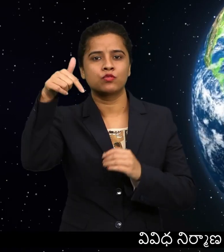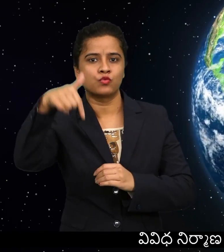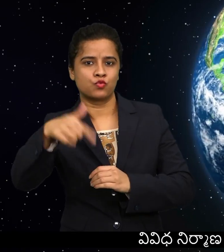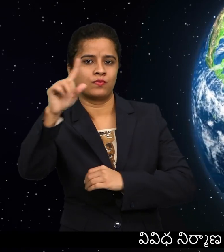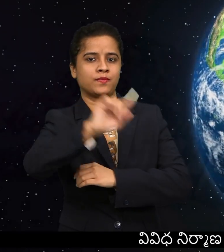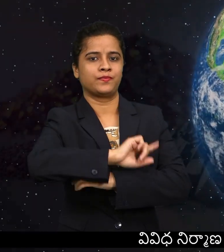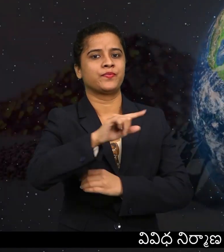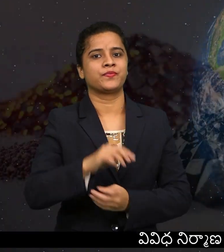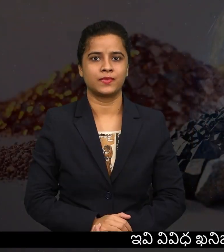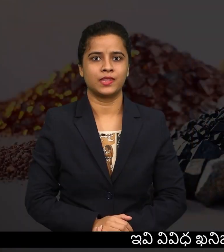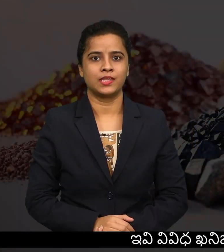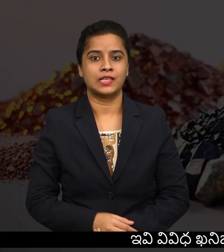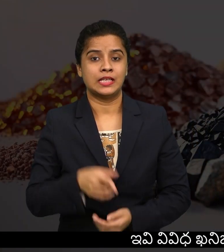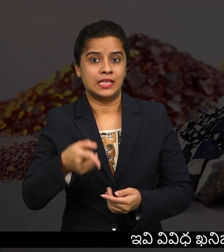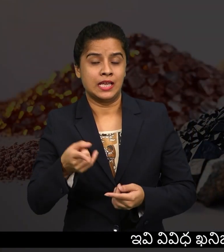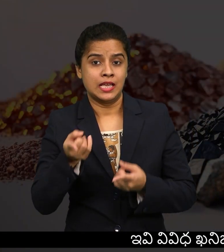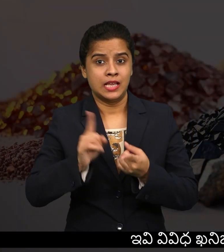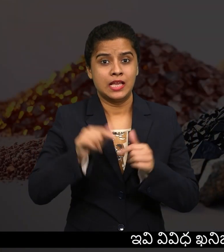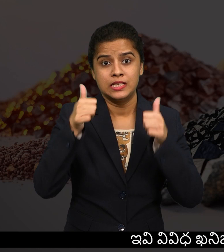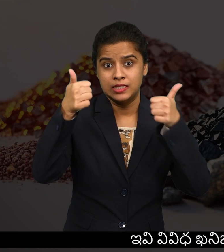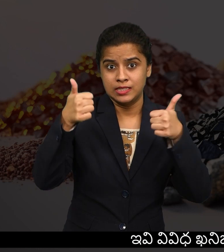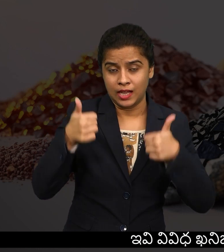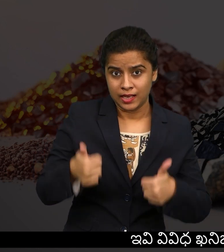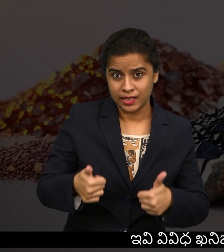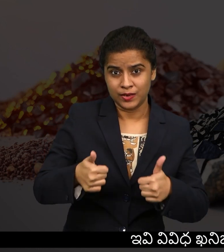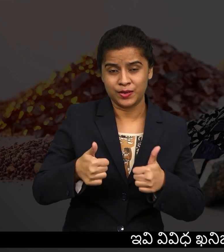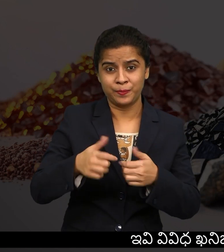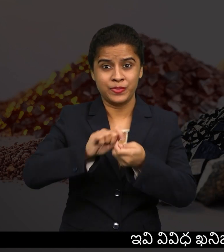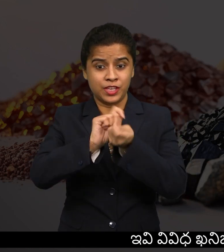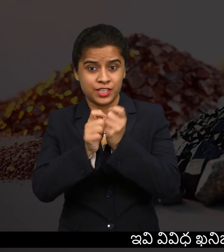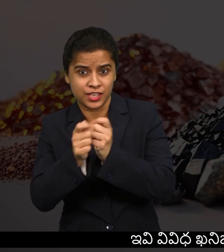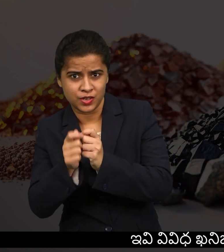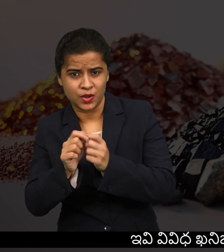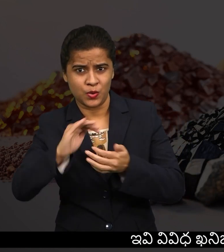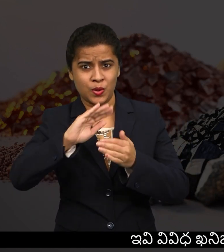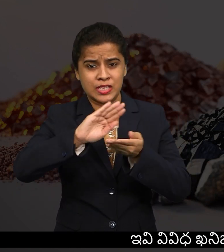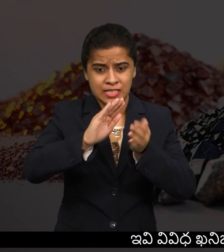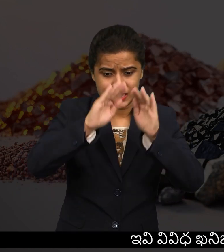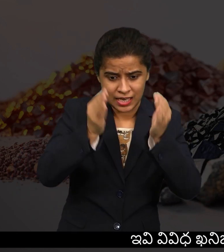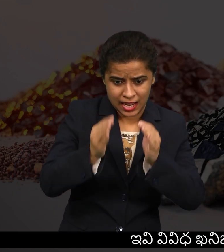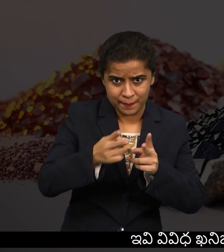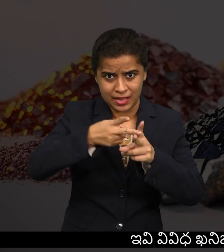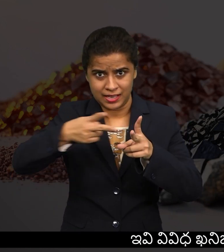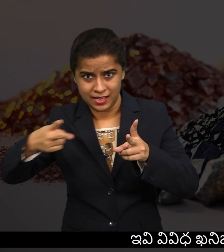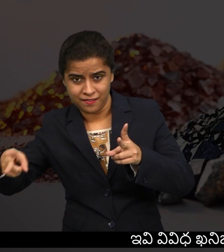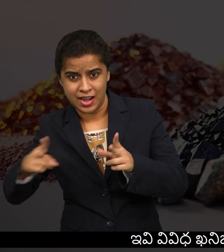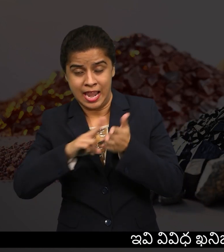జరుగుతున్నాయి. ఇవి వివిధ ఖనిజాలు ఏర్పడడానికి దారితీశాయి.